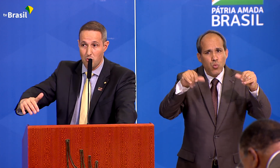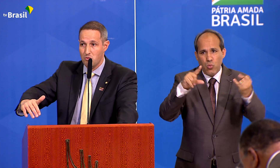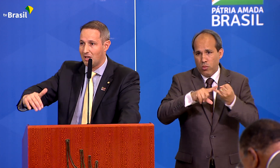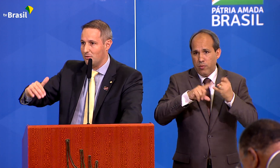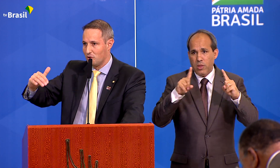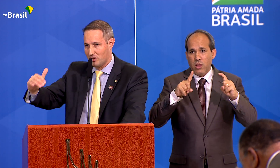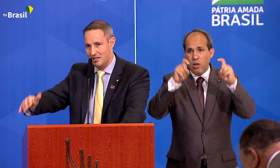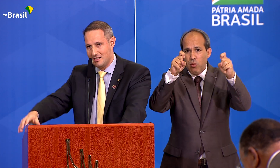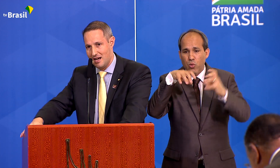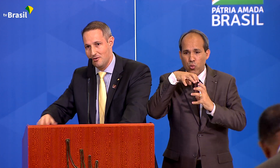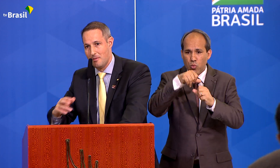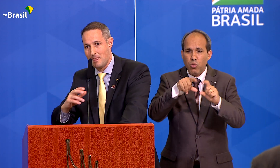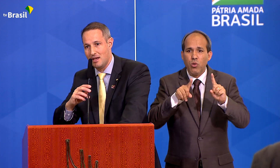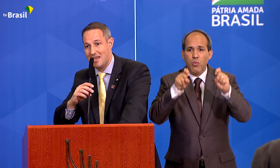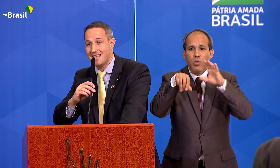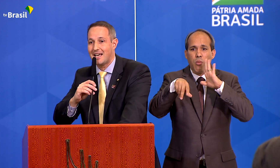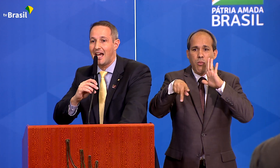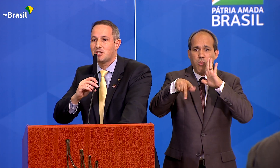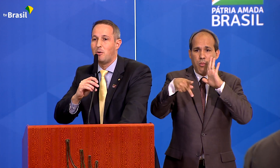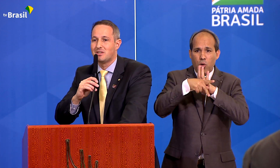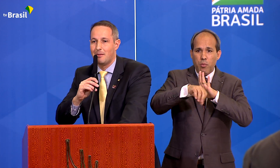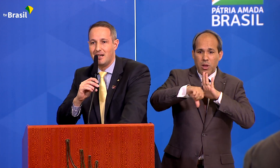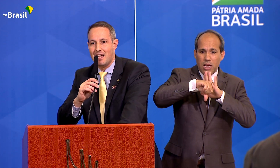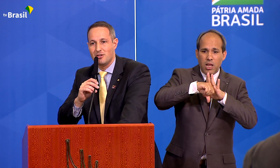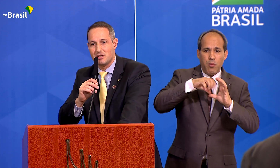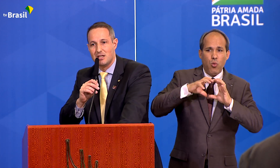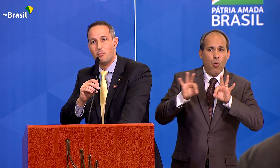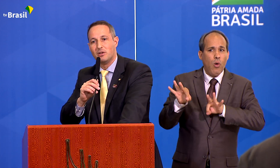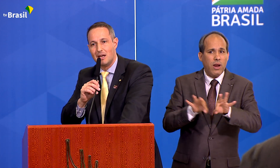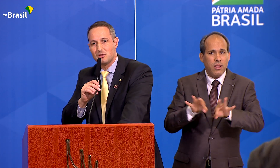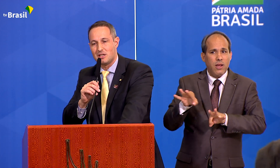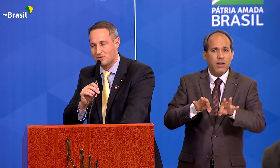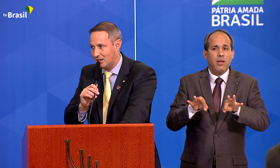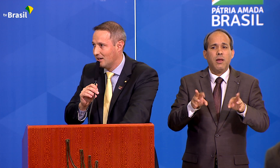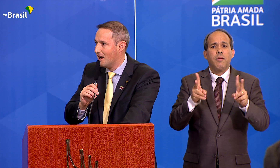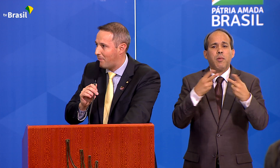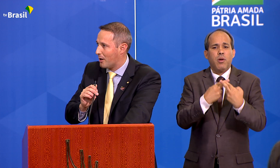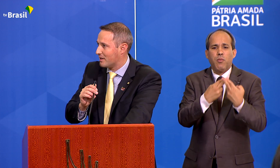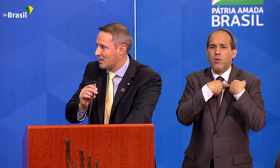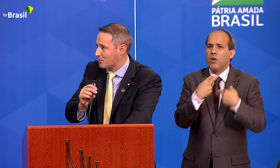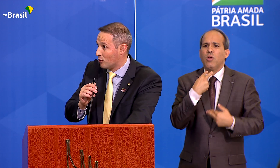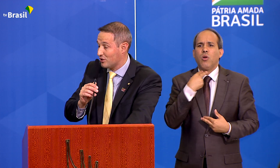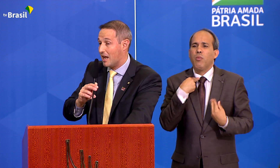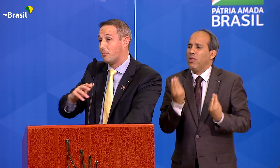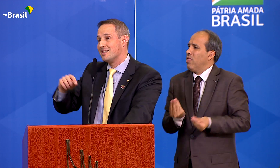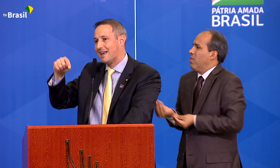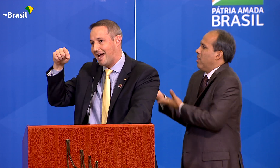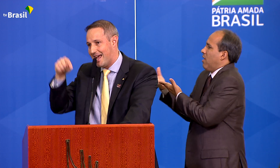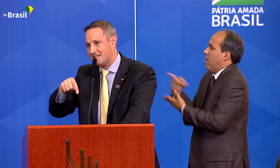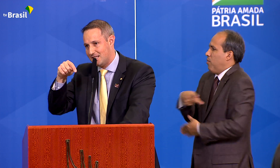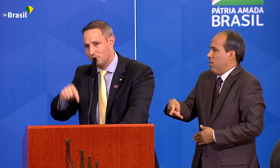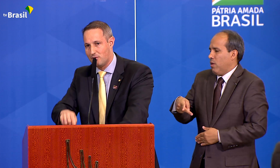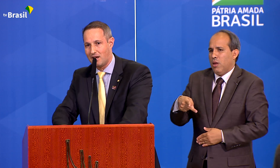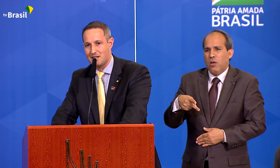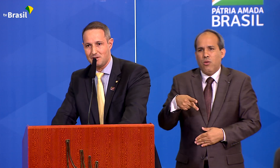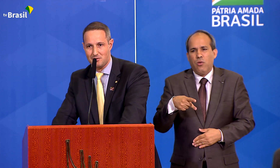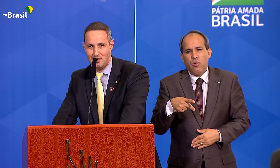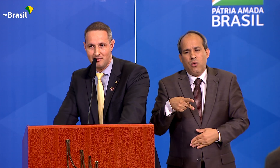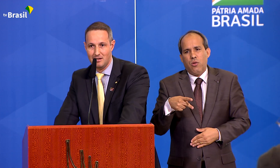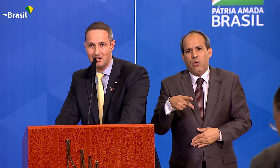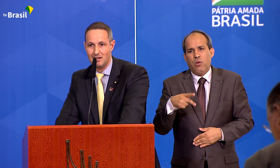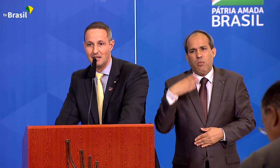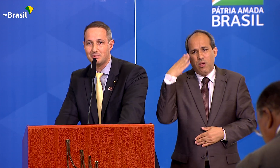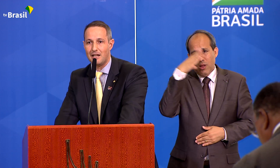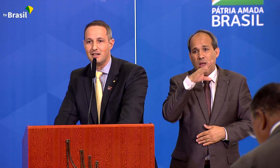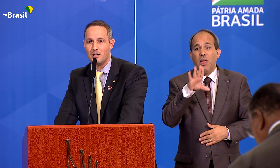criminoso comum criminosos organizados e essa responsabilidade nós não podemos transferir para o presidente bolsonaro pois ela é sim do